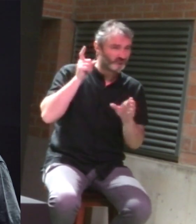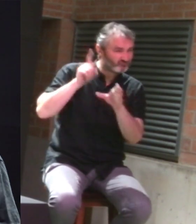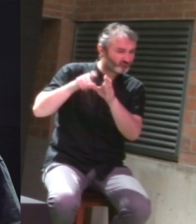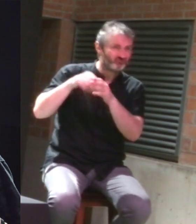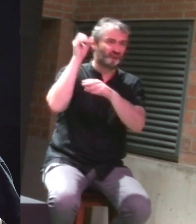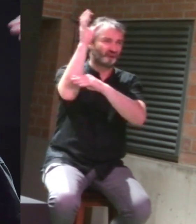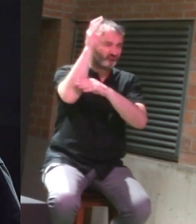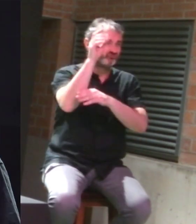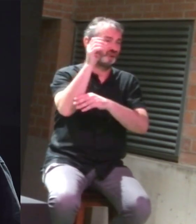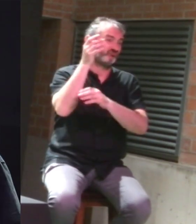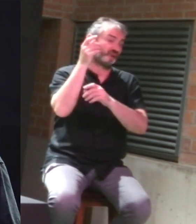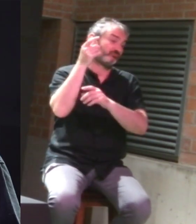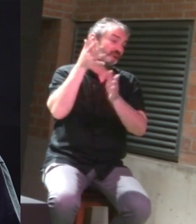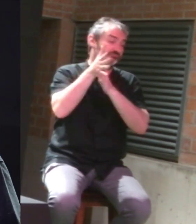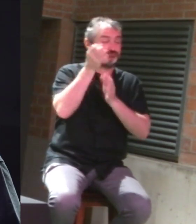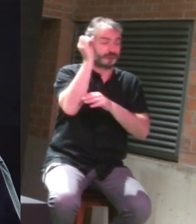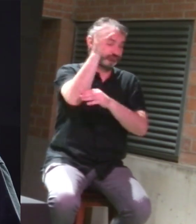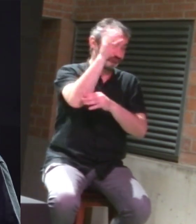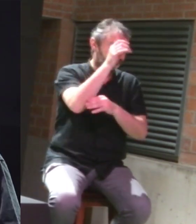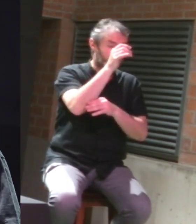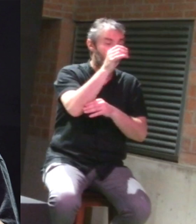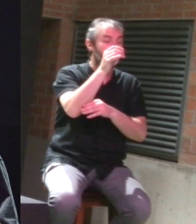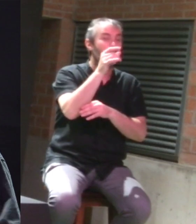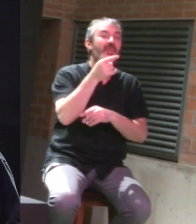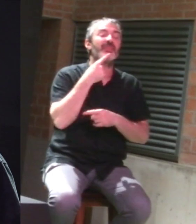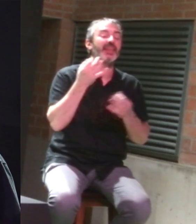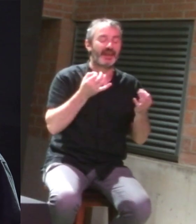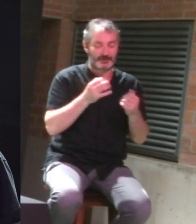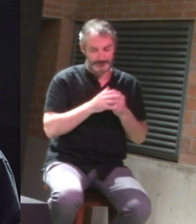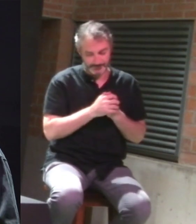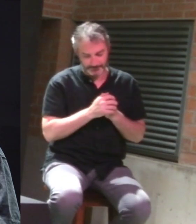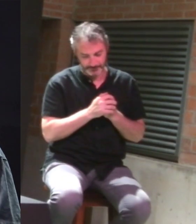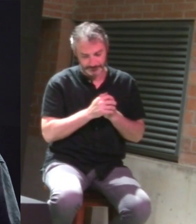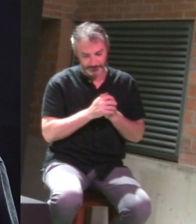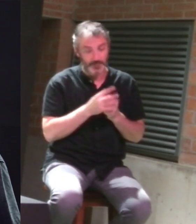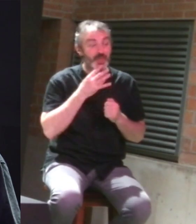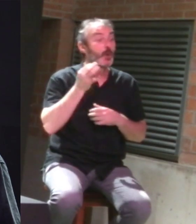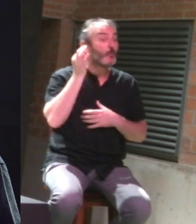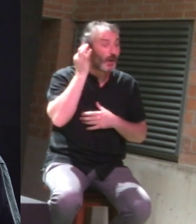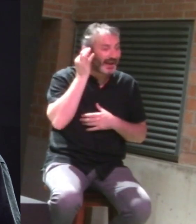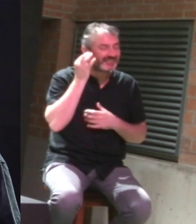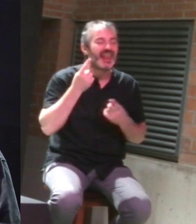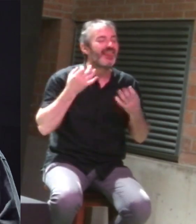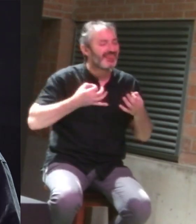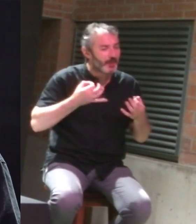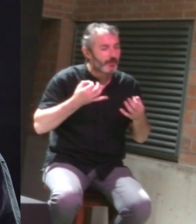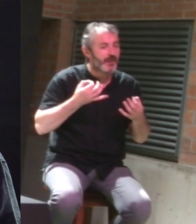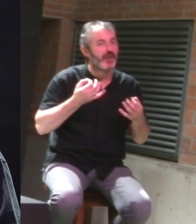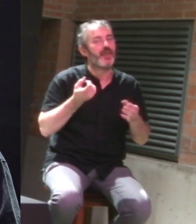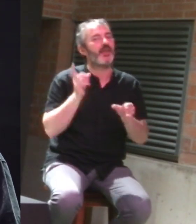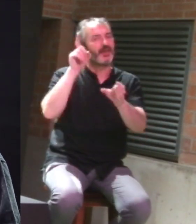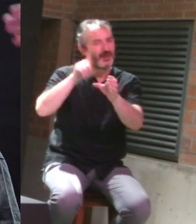en mítines y en algunos artículos que empezó a escribir, la necesidad de que las mujeres se incorporaran a las